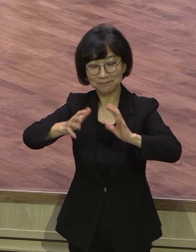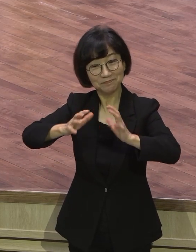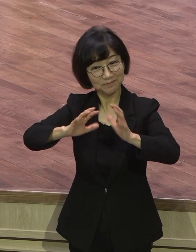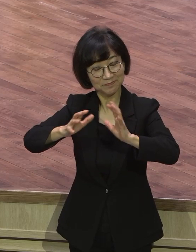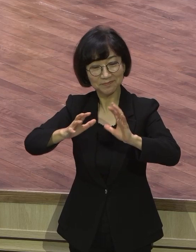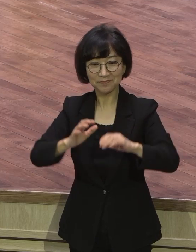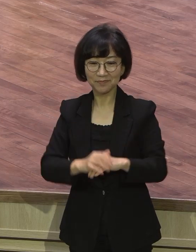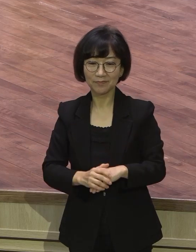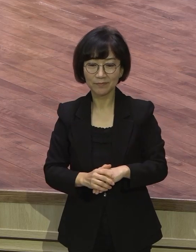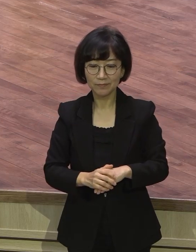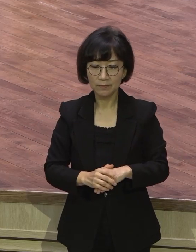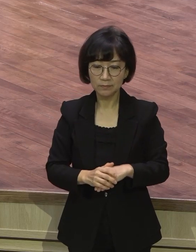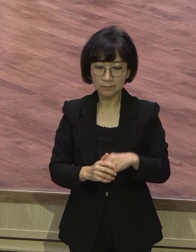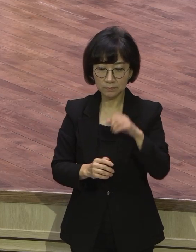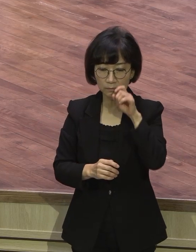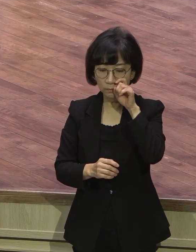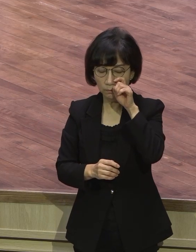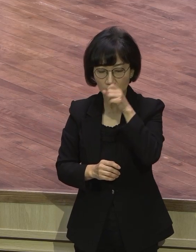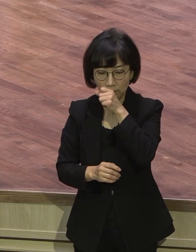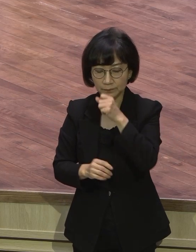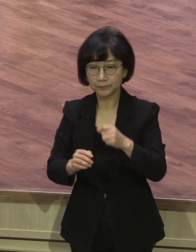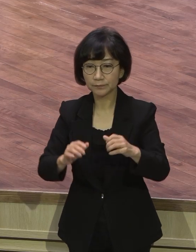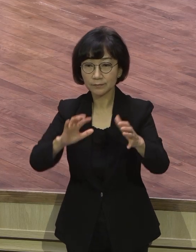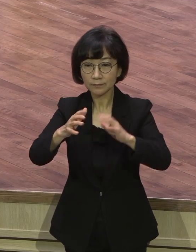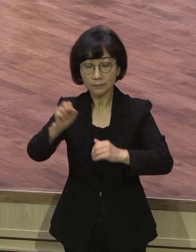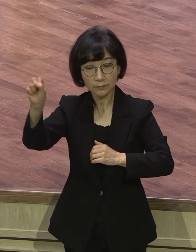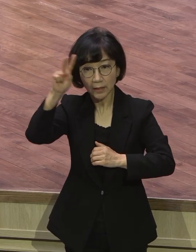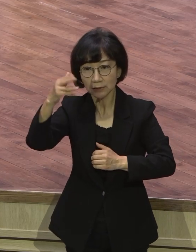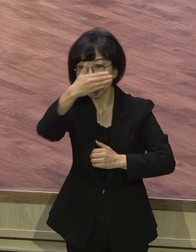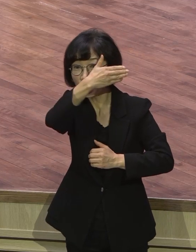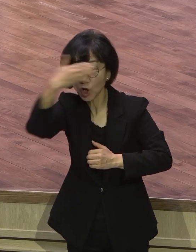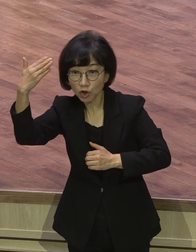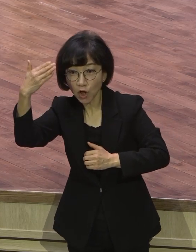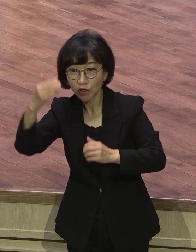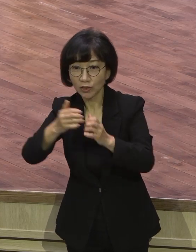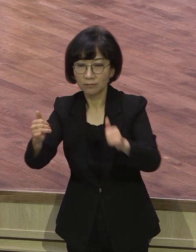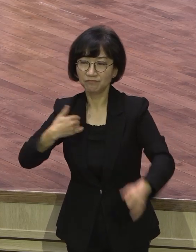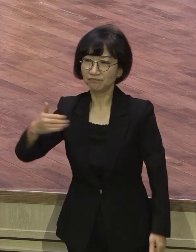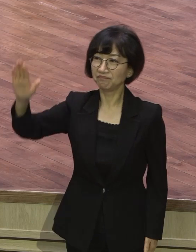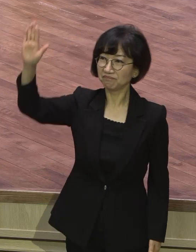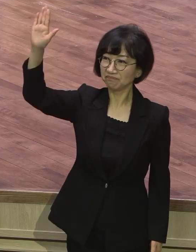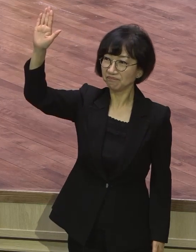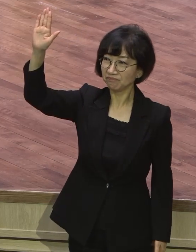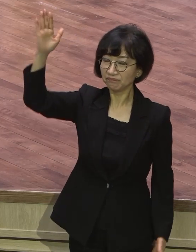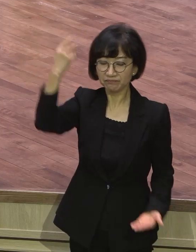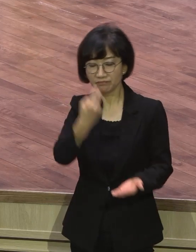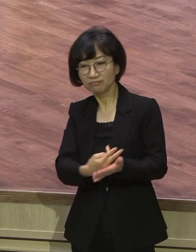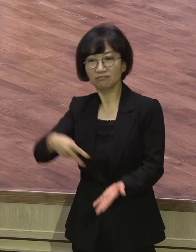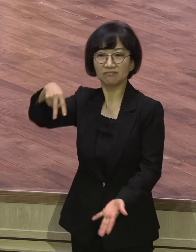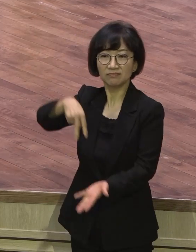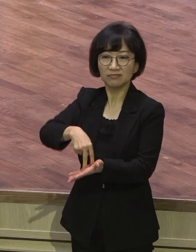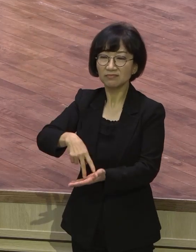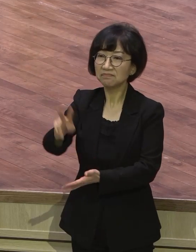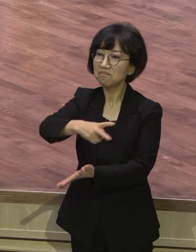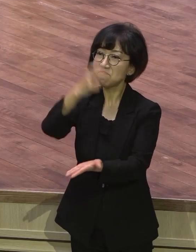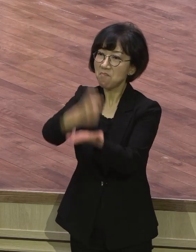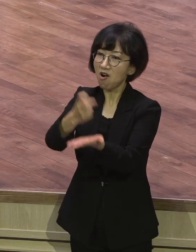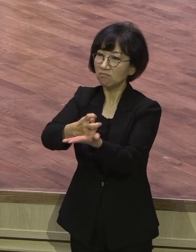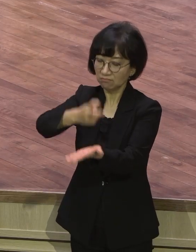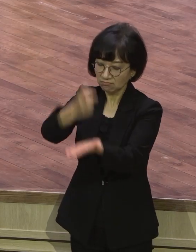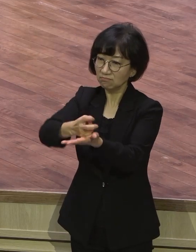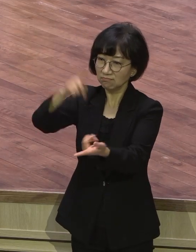있었던가 봐요. 전체 회의를 진행하고 있는데 청인 하나가 손을 다 들고 큰 손으로 외쳤어요. 법대로 합시다.